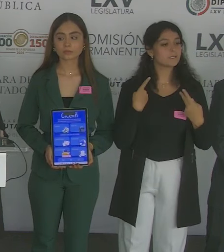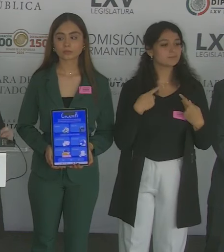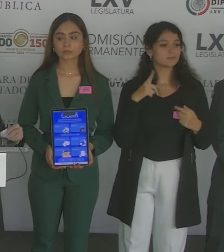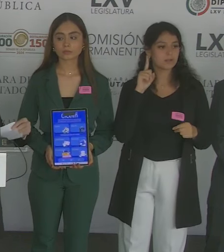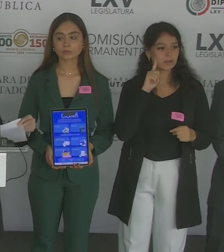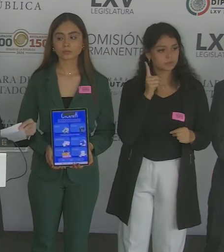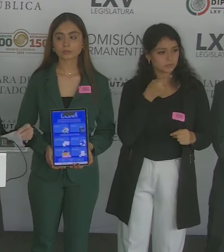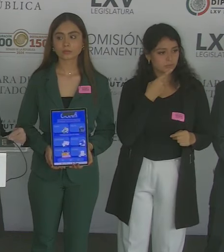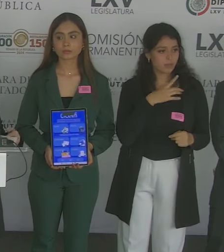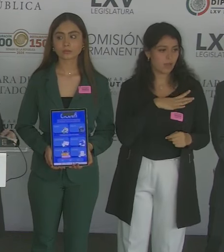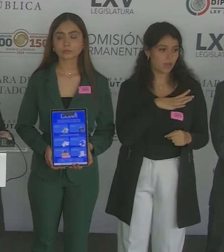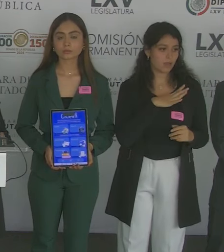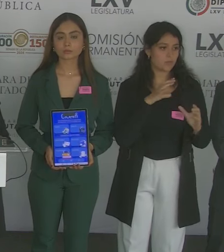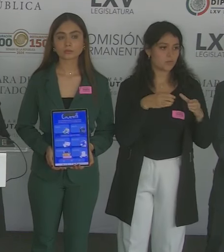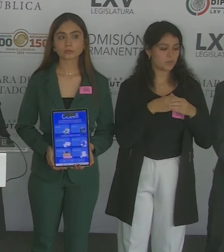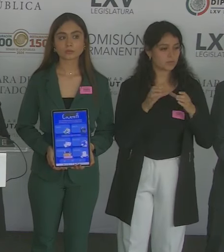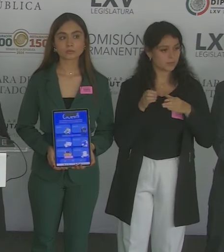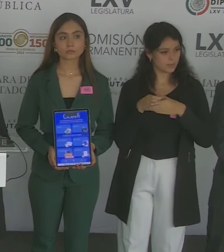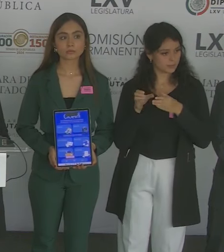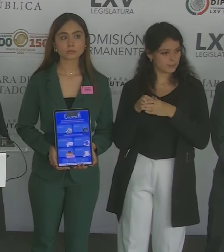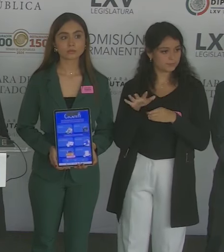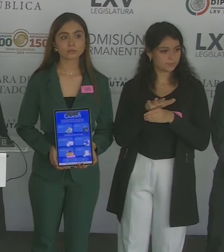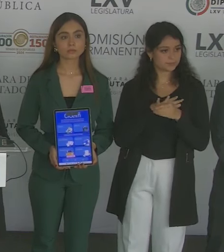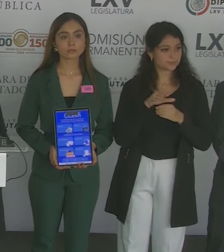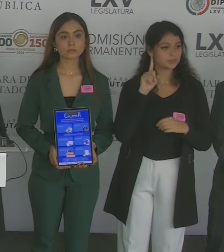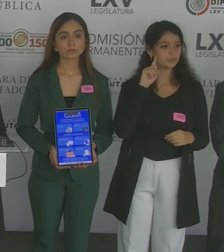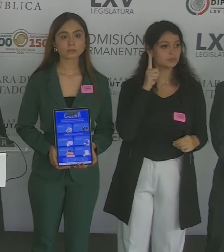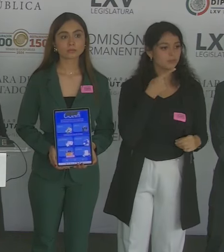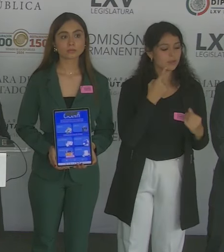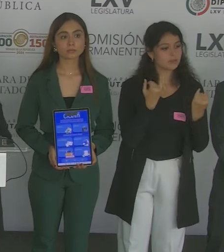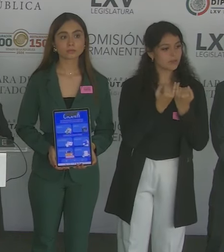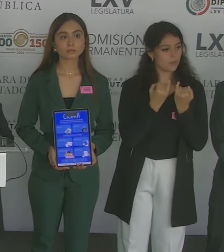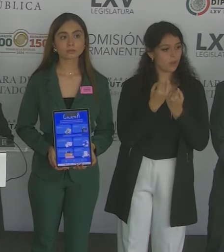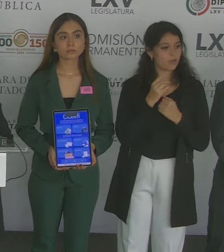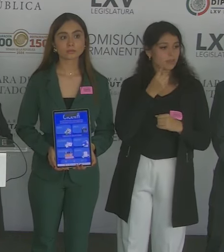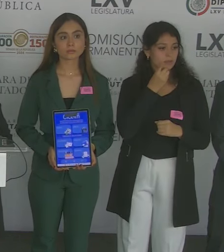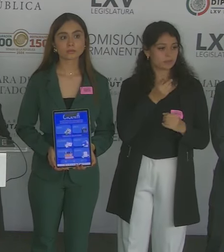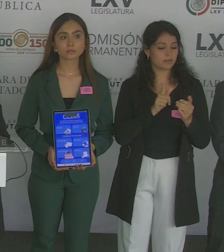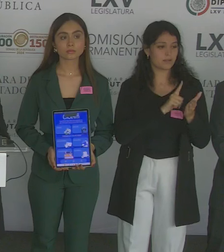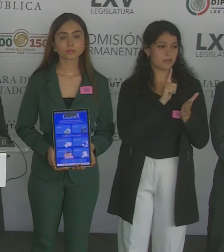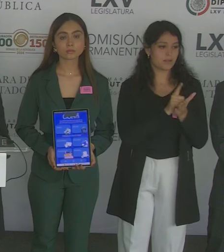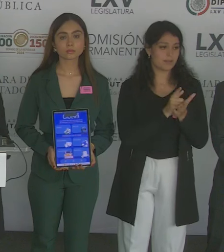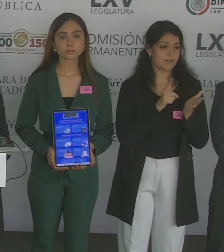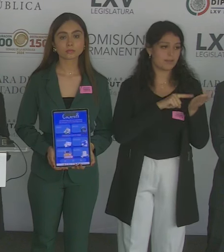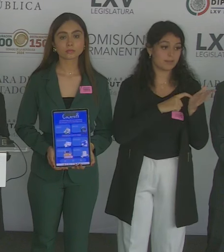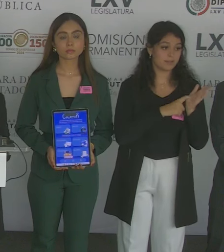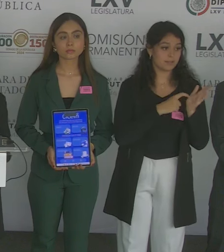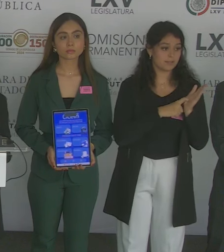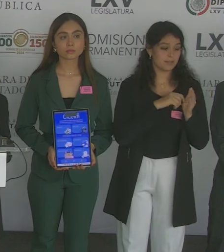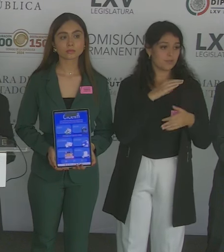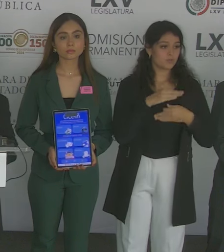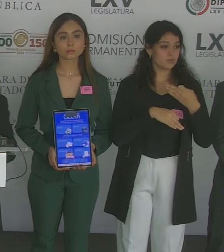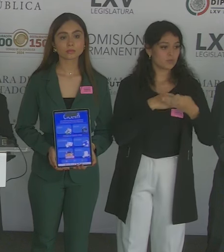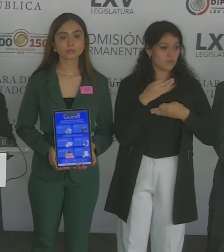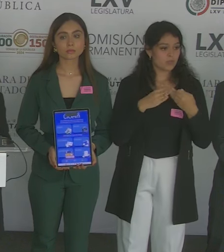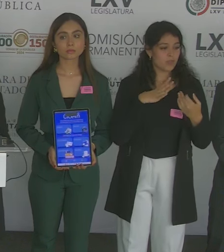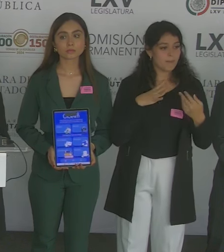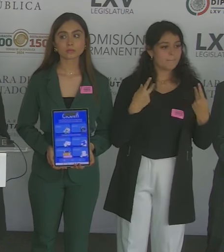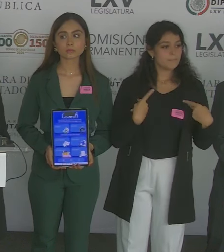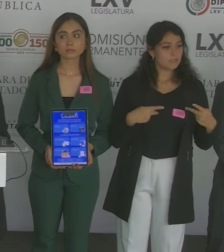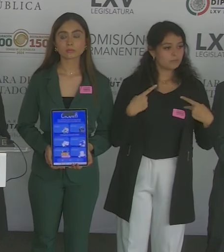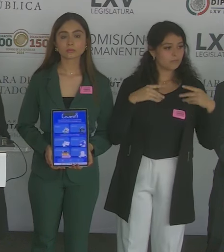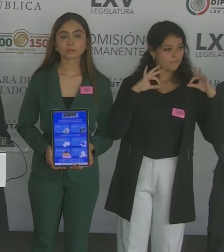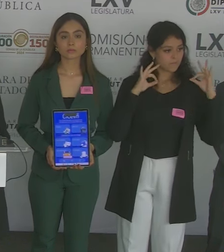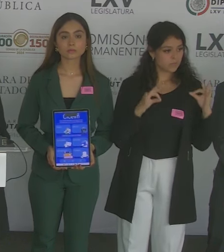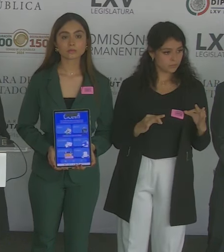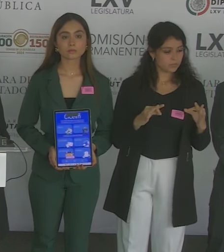a las comunidades Asimismo como lo indica la ley para que estas personas que es su lengua original